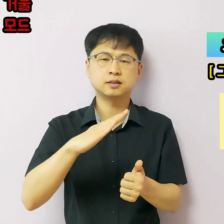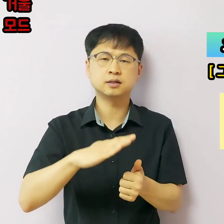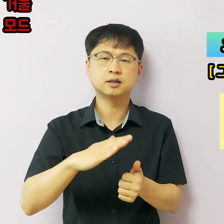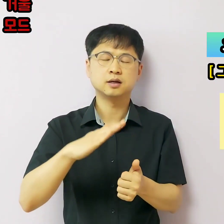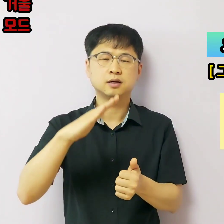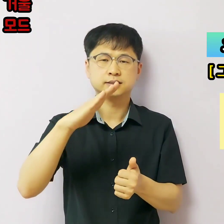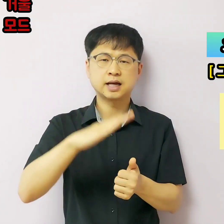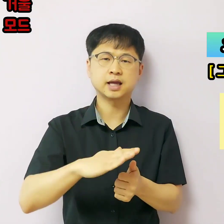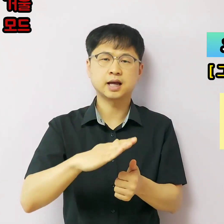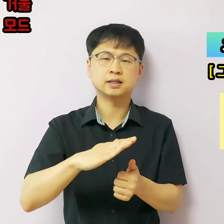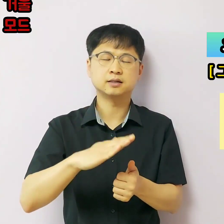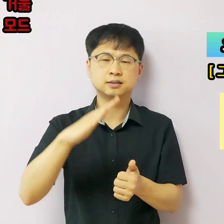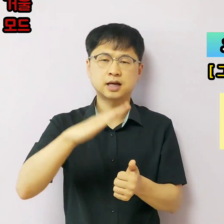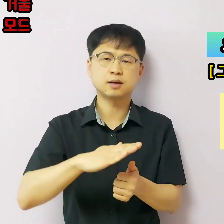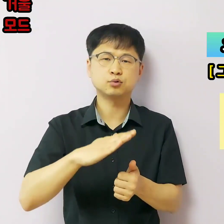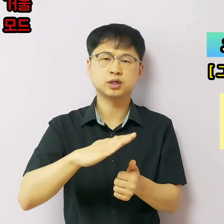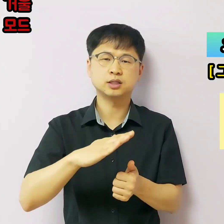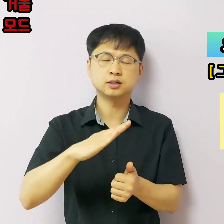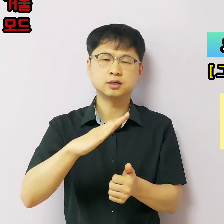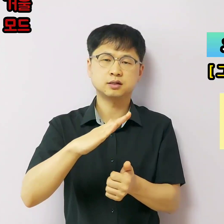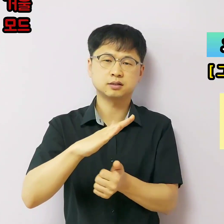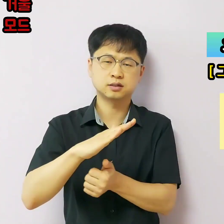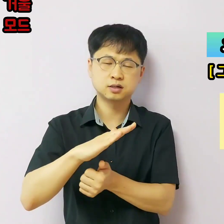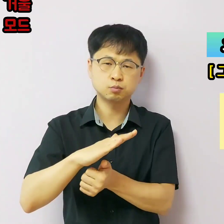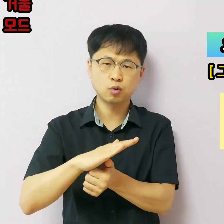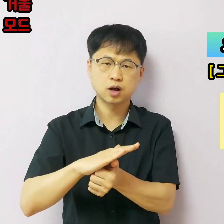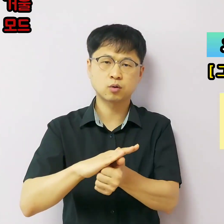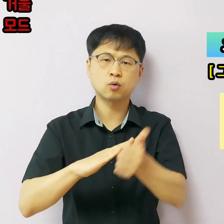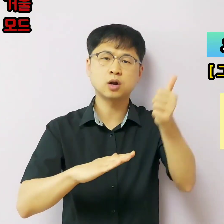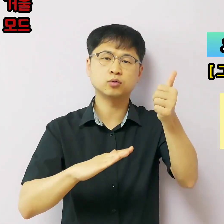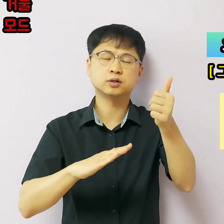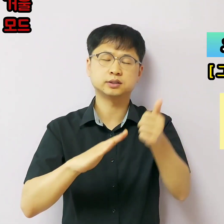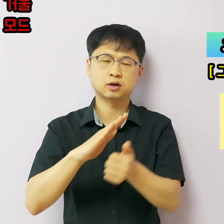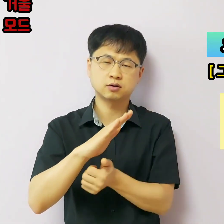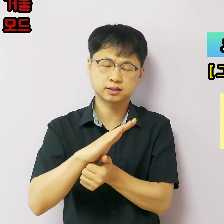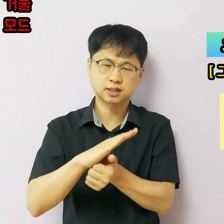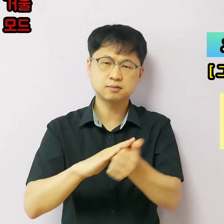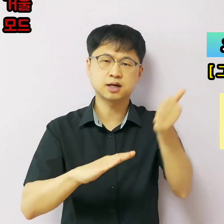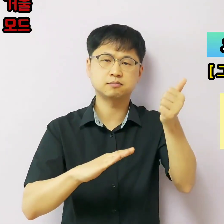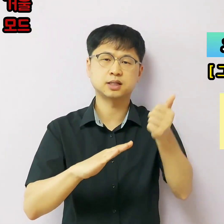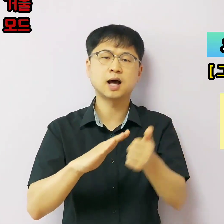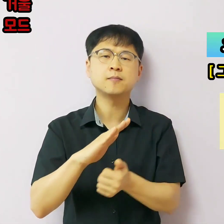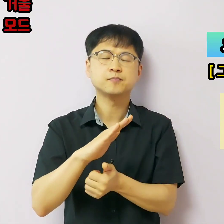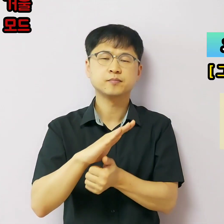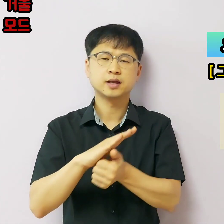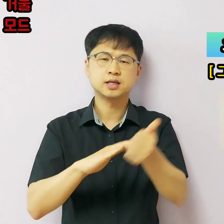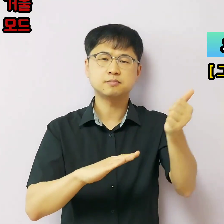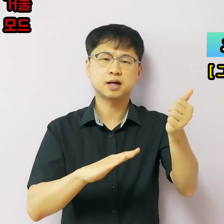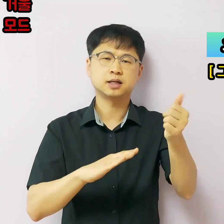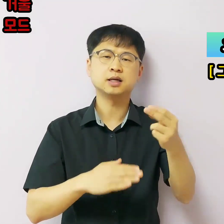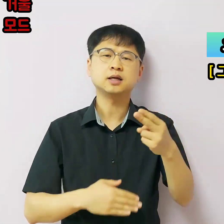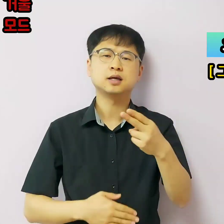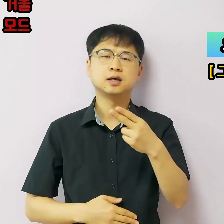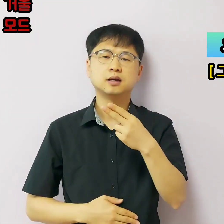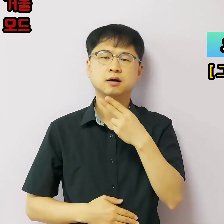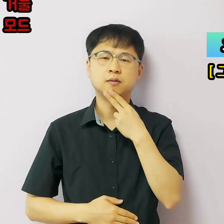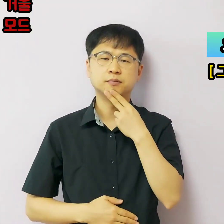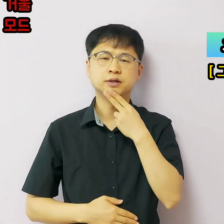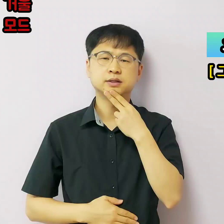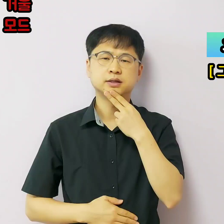막혀있는, 장애가 있는, 장애물이 있는 이런 것들을 극복하고 올라오는 거죠. 그래서 희망입니다. 희망이 없는